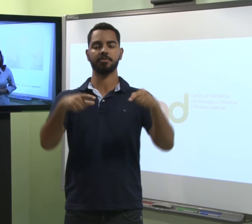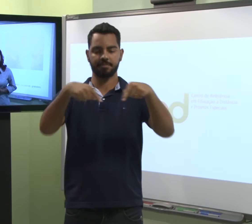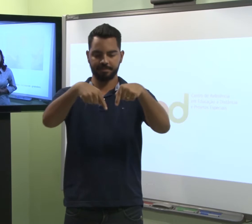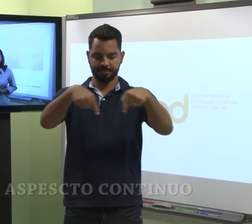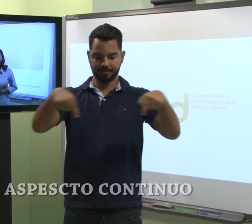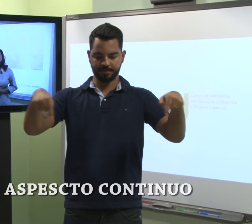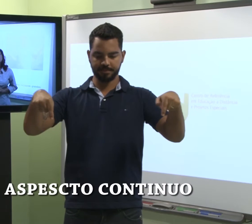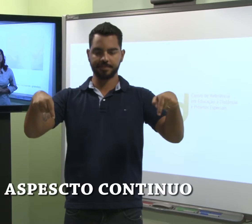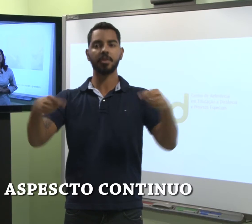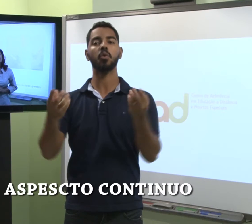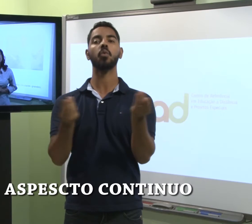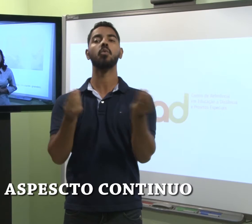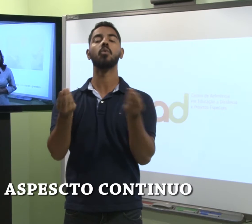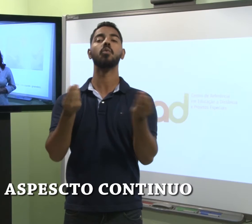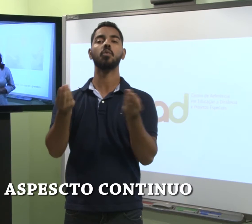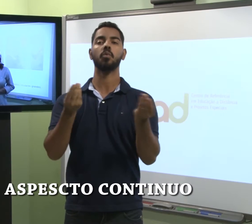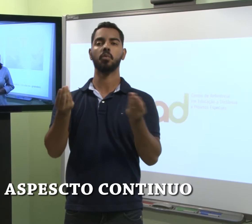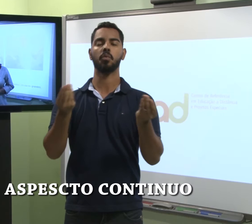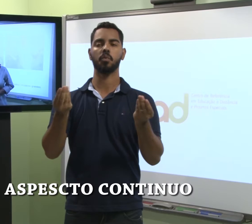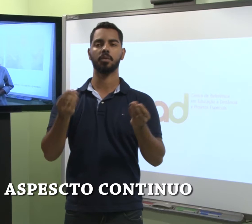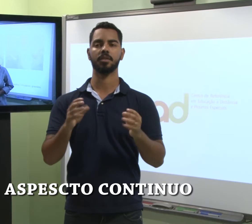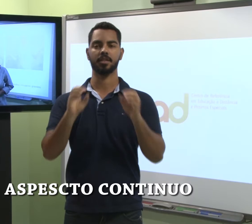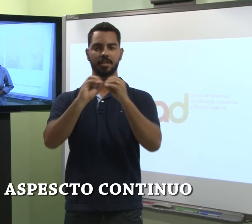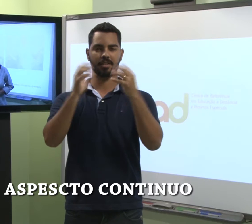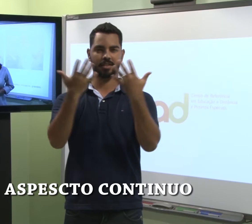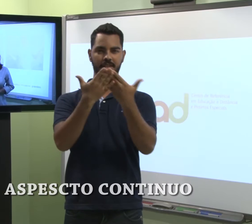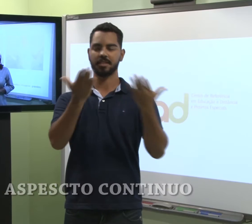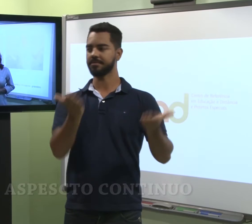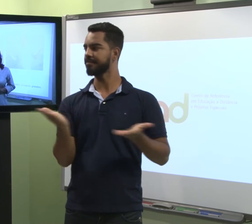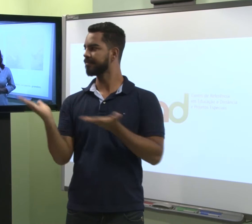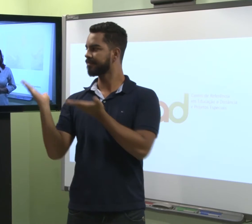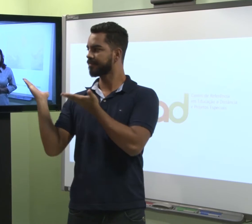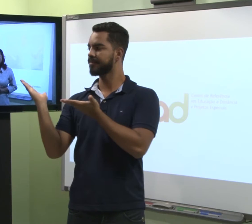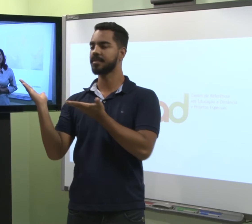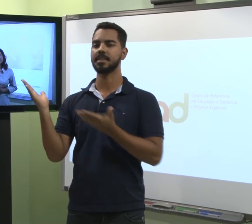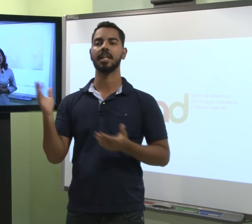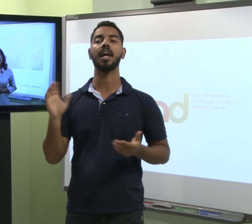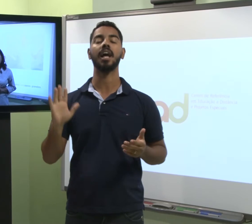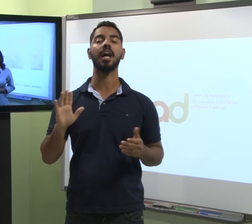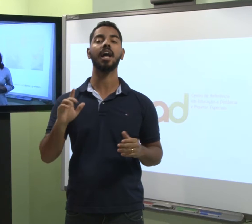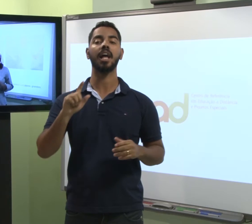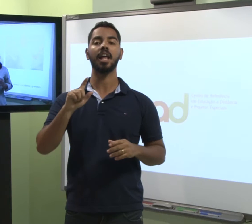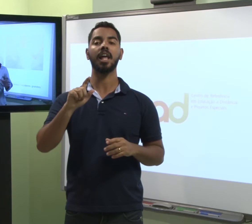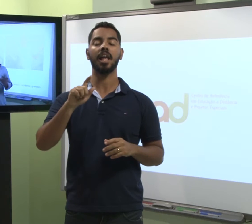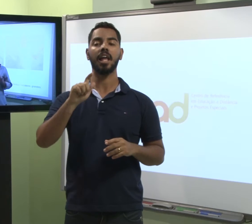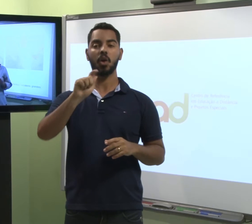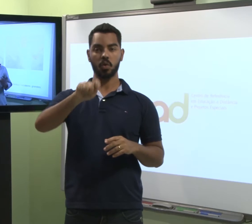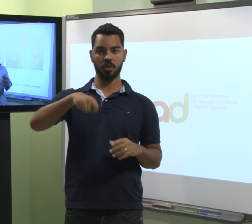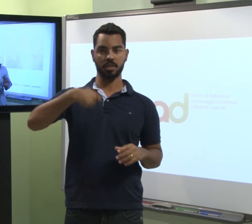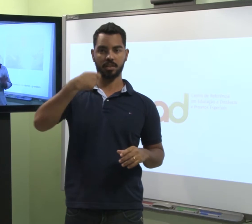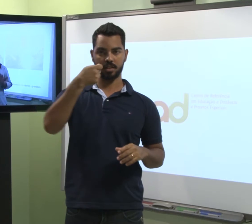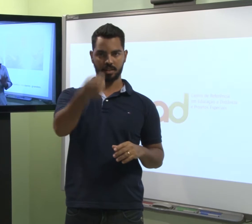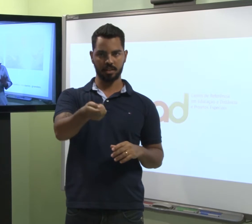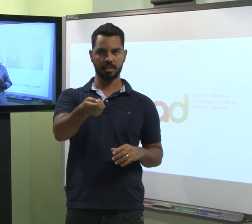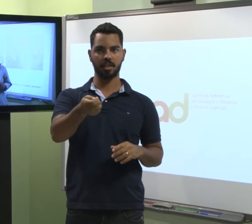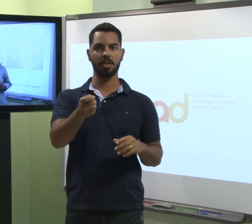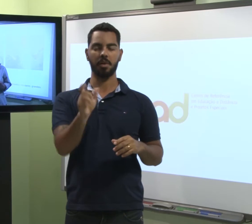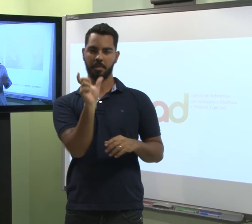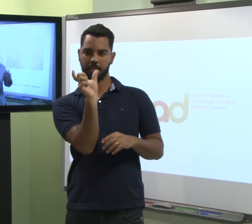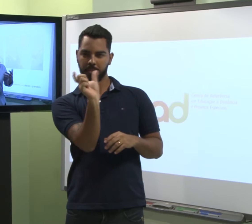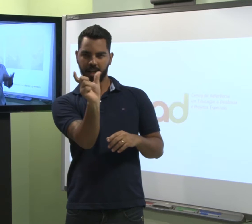slide, apresentamos o item lexical gastar. Este item aqui apresentado está associado a